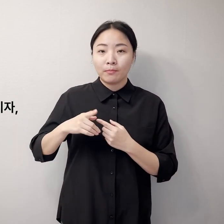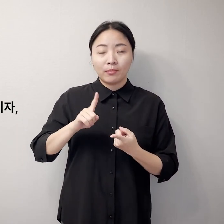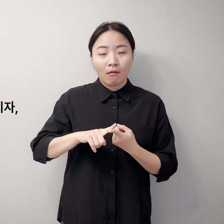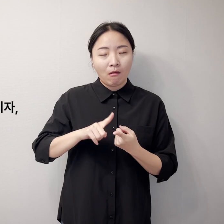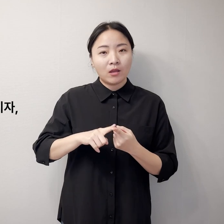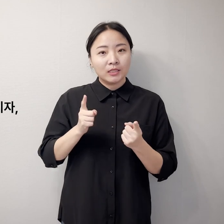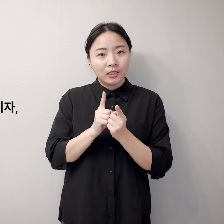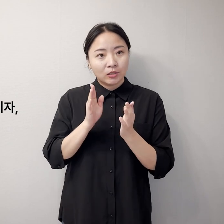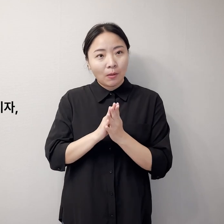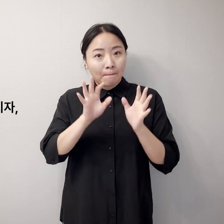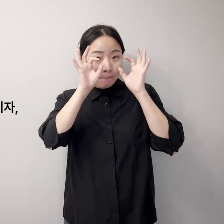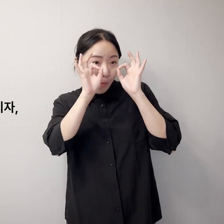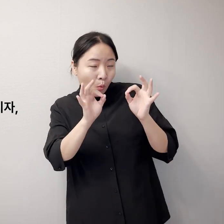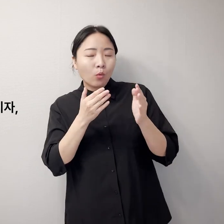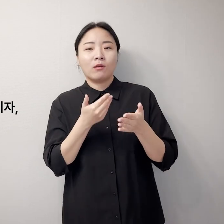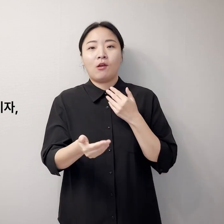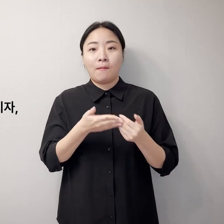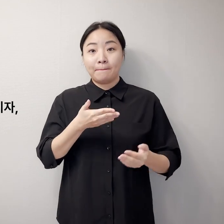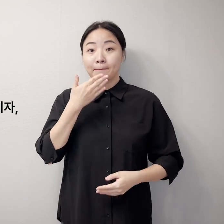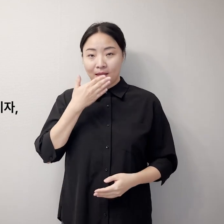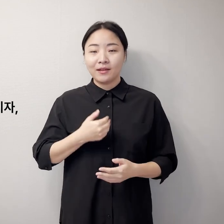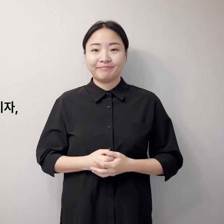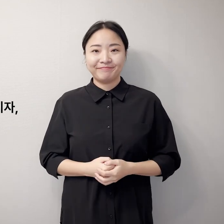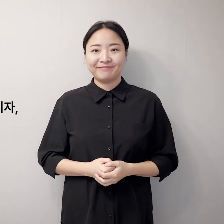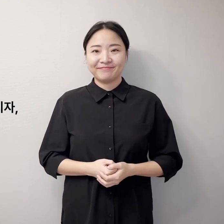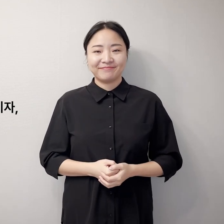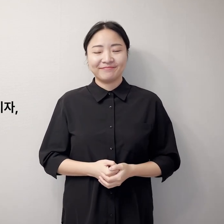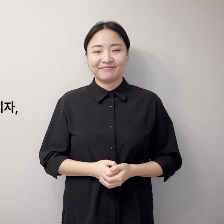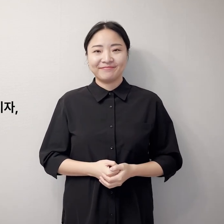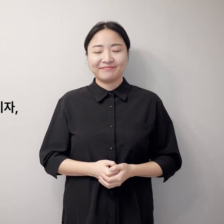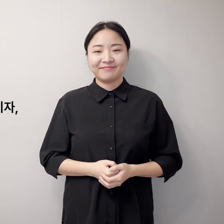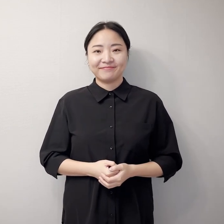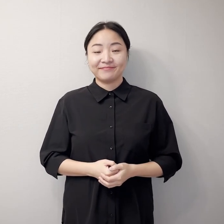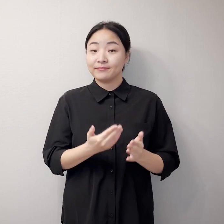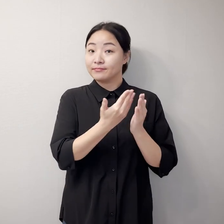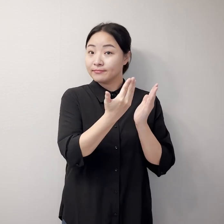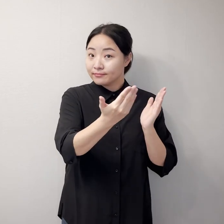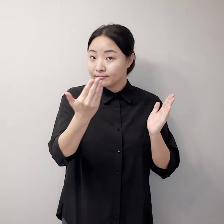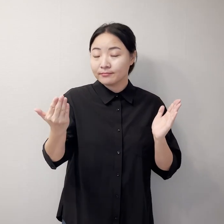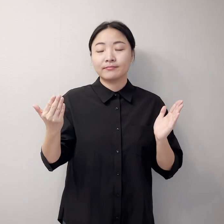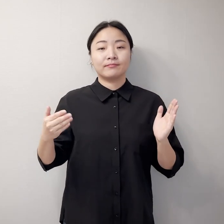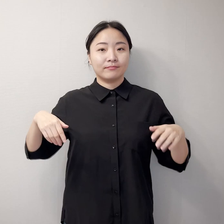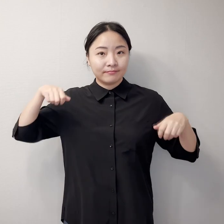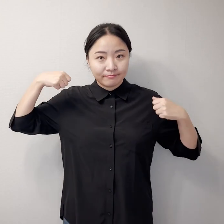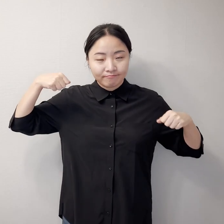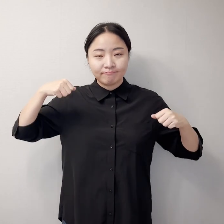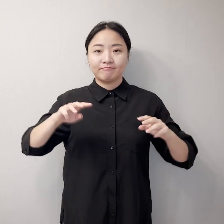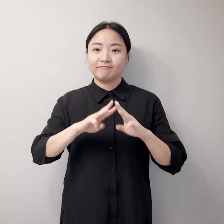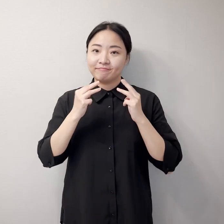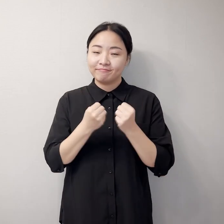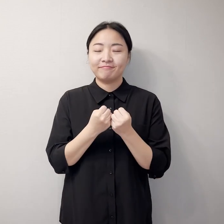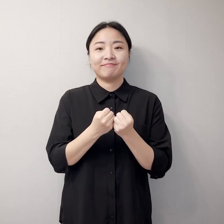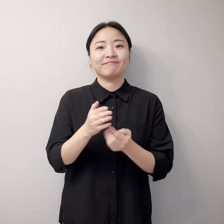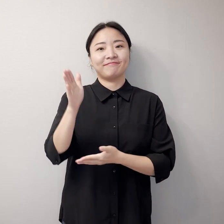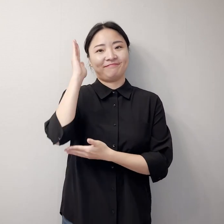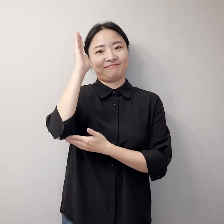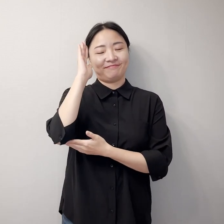몸을 직접 만나고 경험할 수 있는 장입니다 전시와 공연, 워크숍, 세미나로